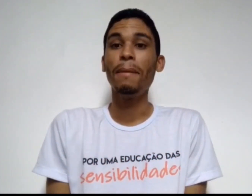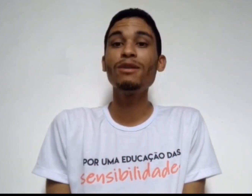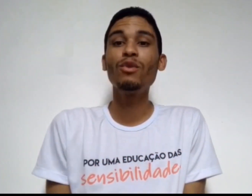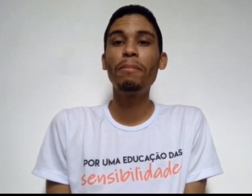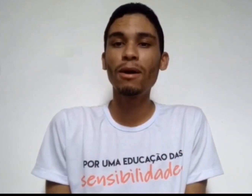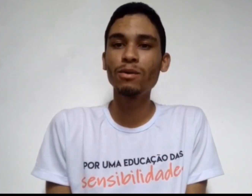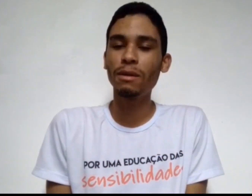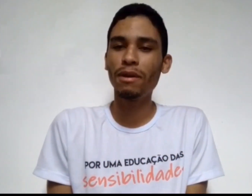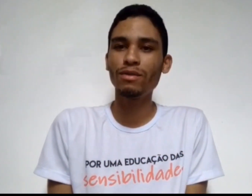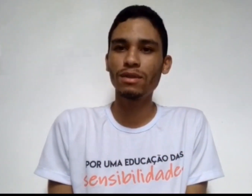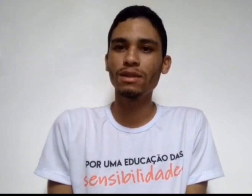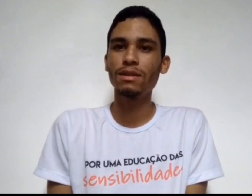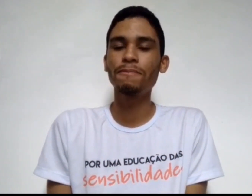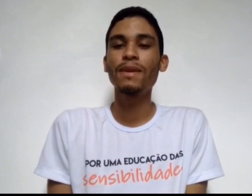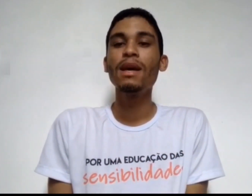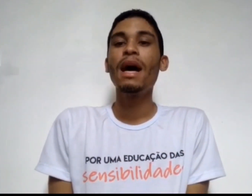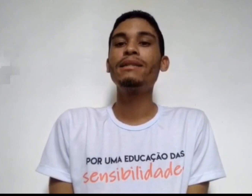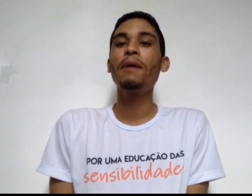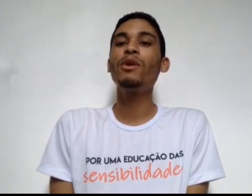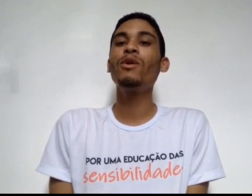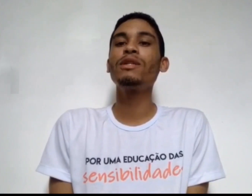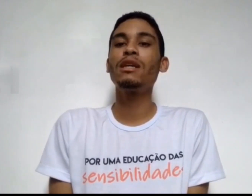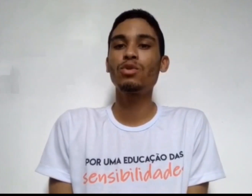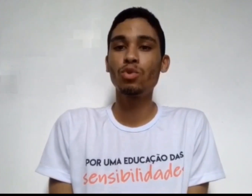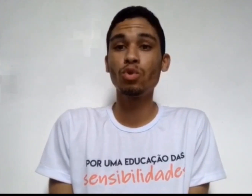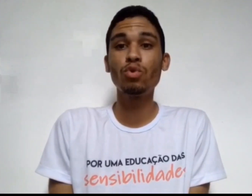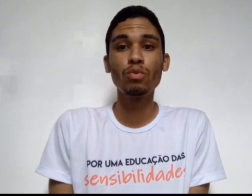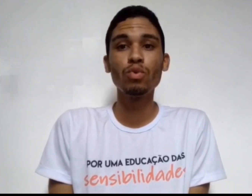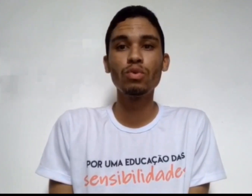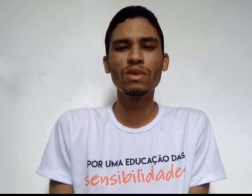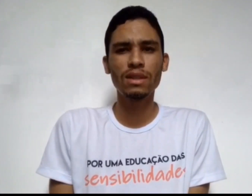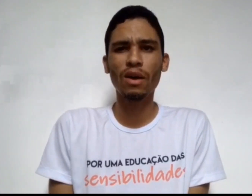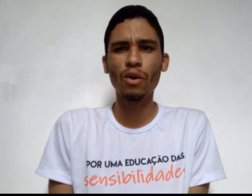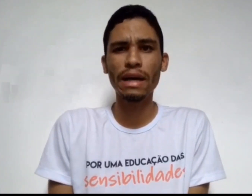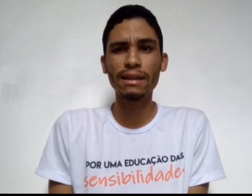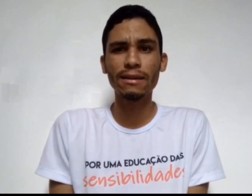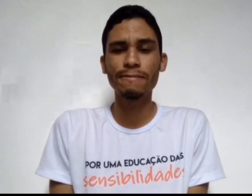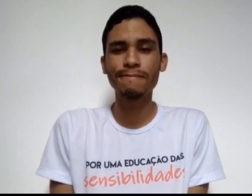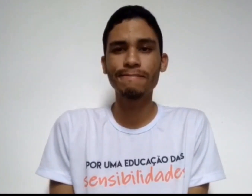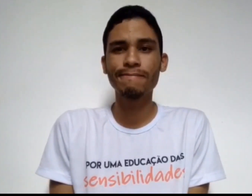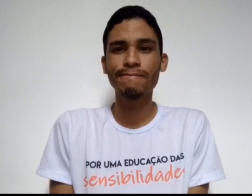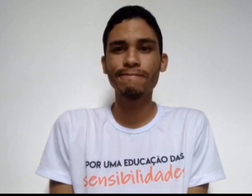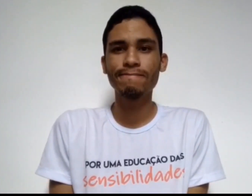Mais uma pergunta para vocês. A terminologia surdo-mudo está correta?